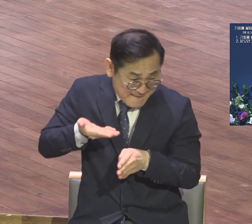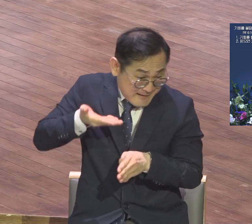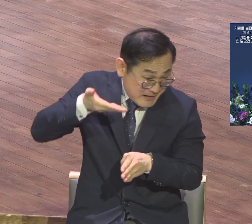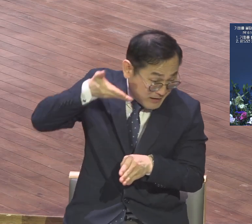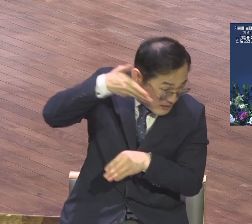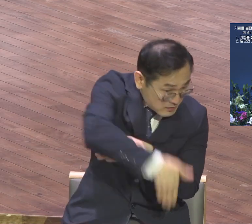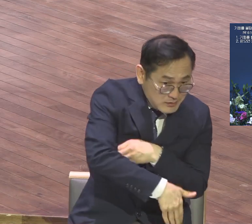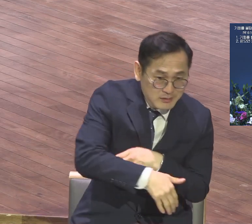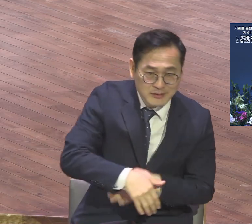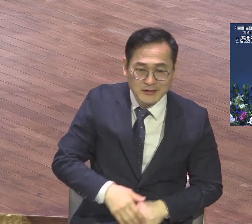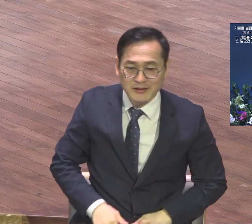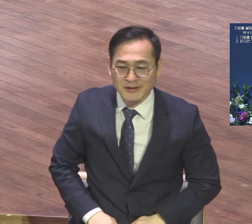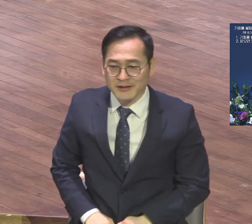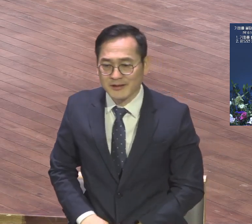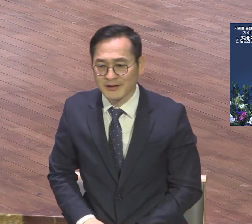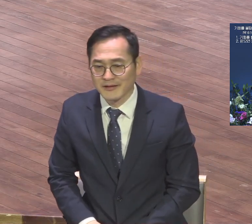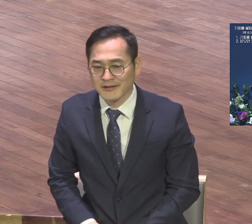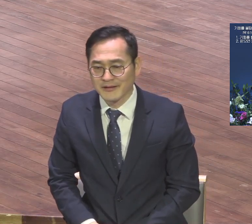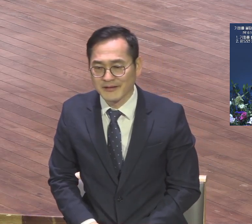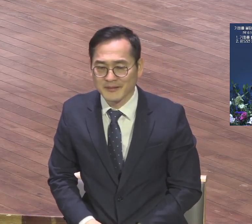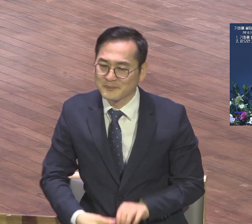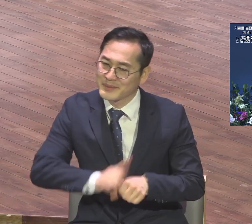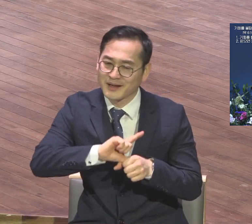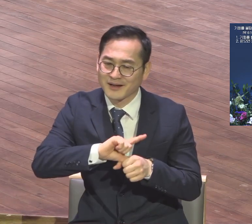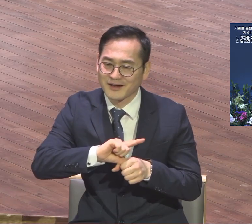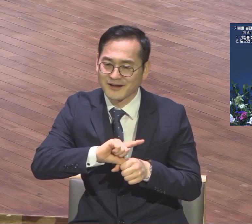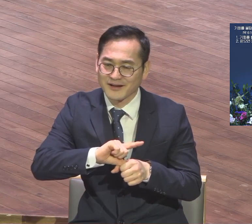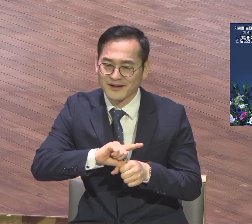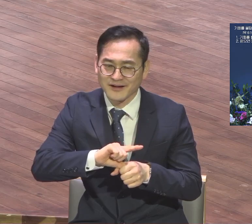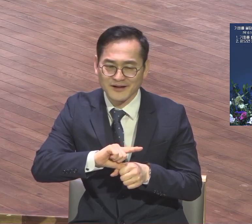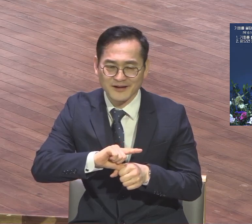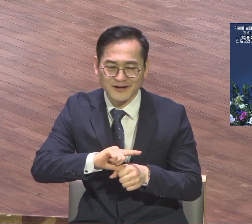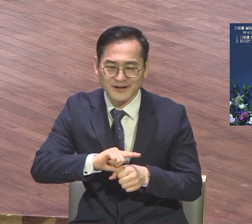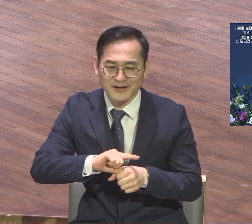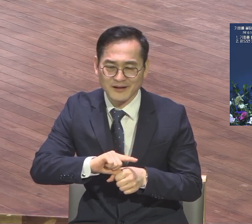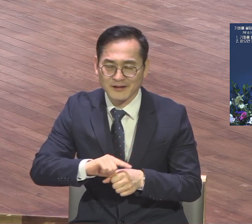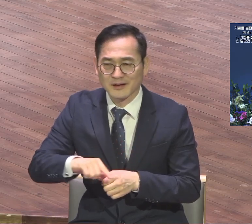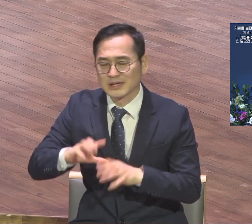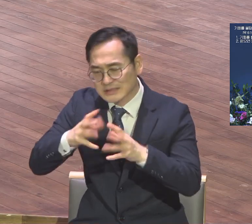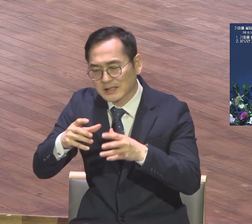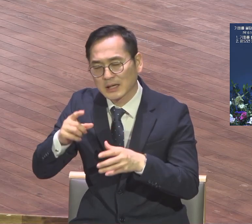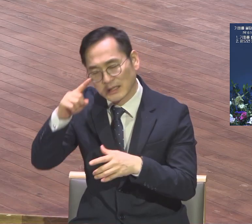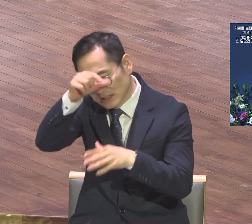놀라 정신 바짝 차리고 보니까 이미 나야가라 폭포 앞이라.